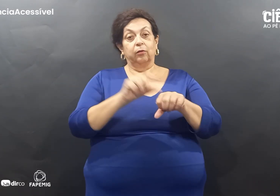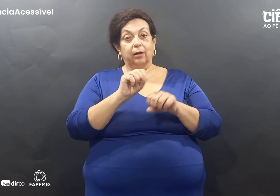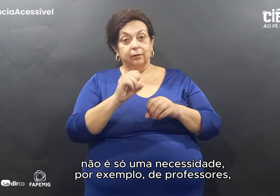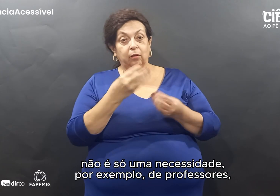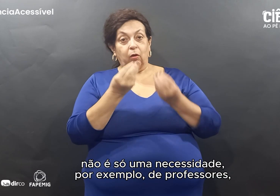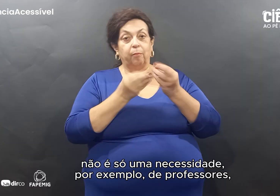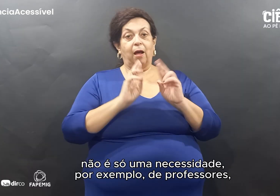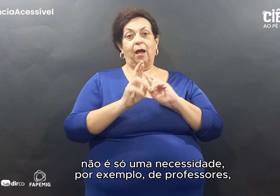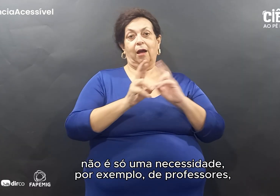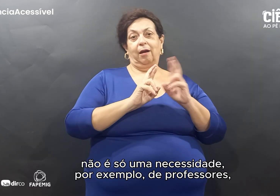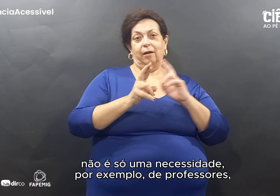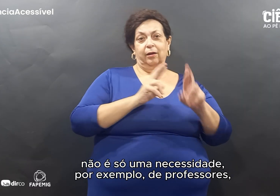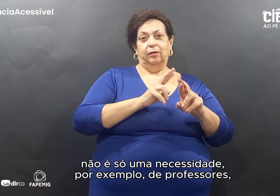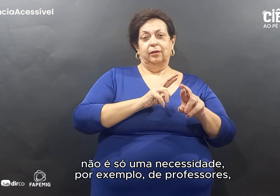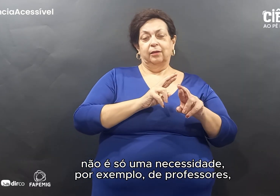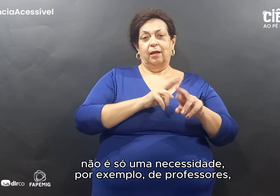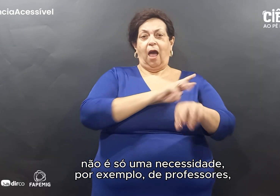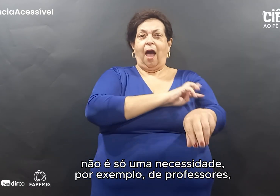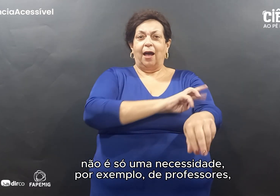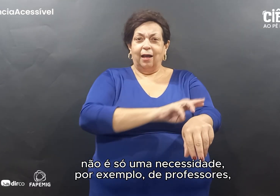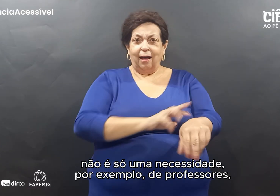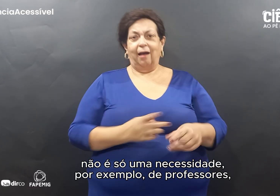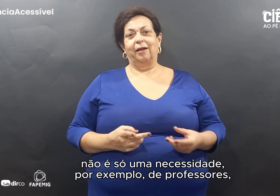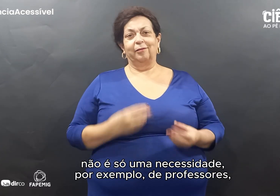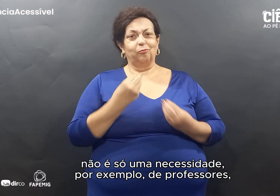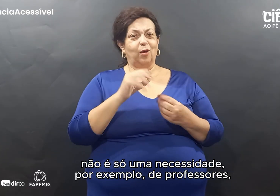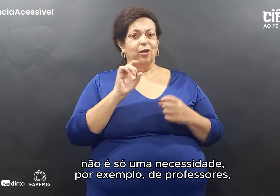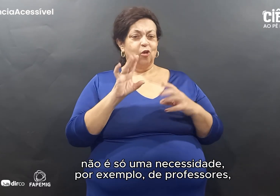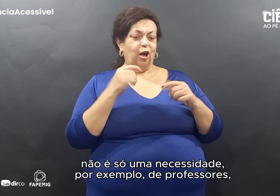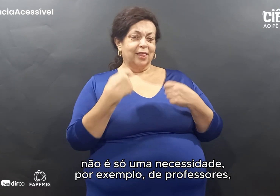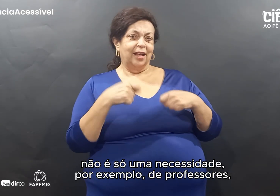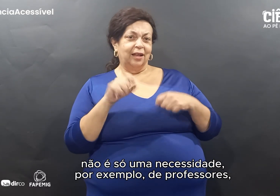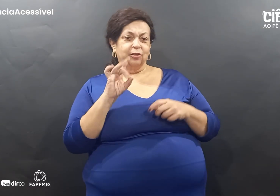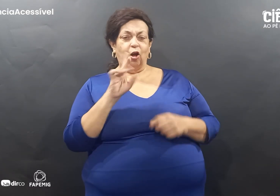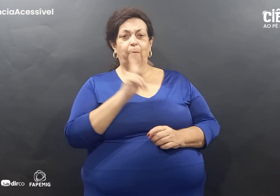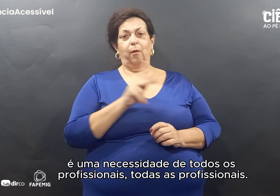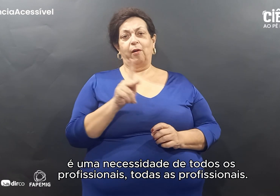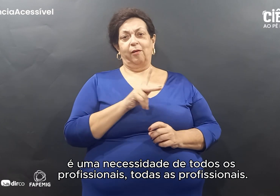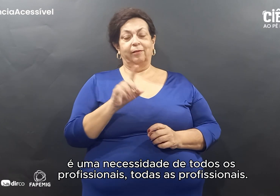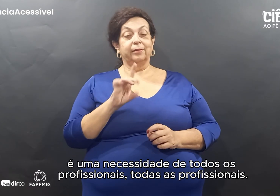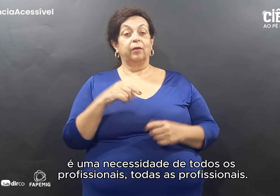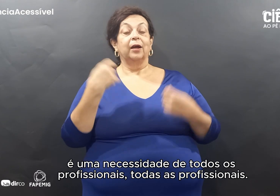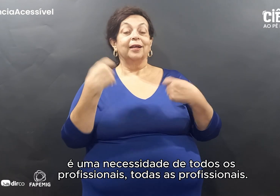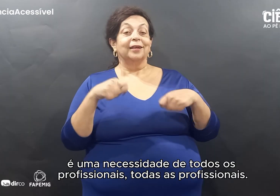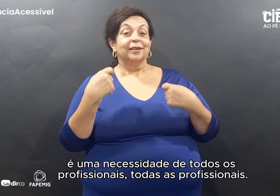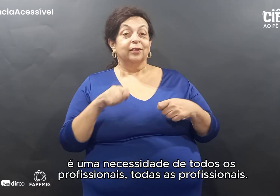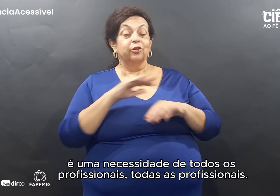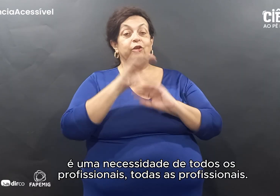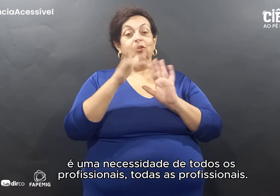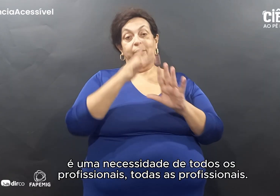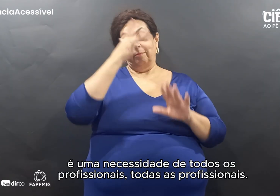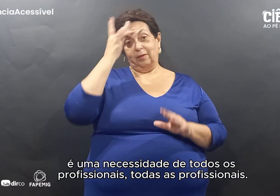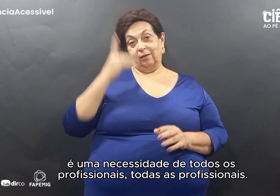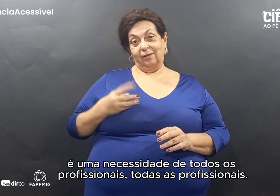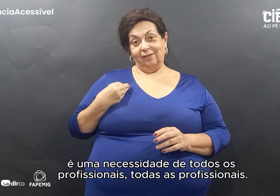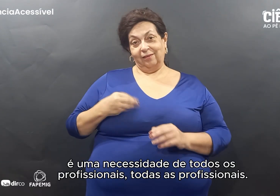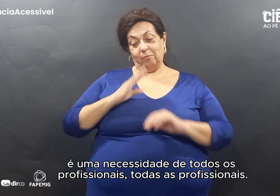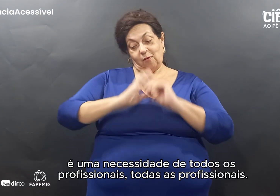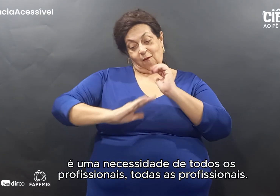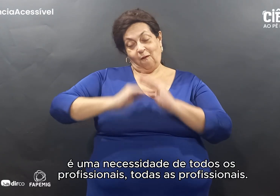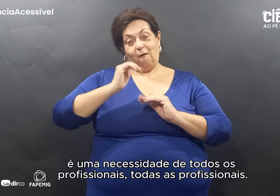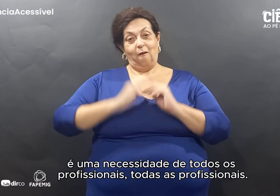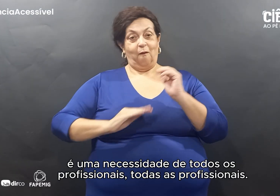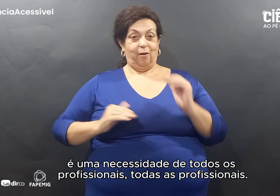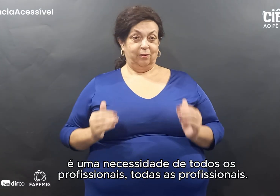étnico-raciais, não é só uma necessidade, por exemplo, de professores. É uma necessidade de todos os